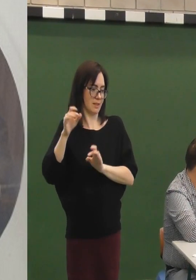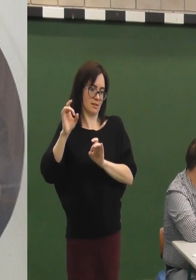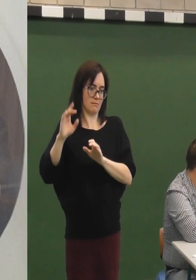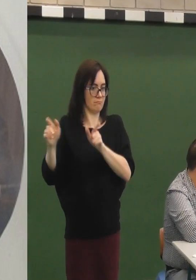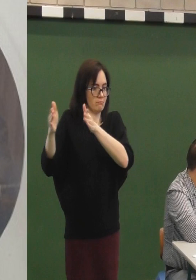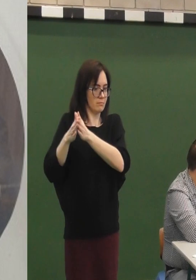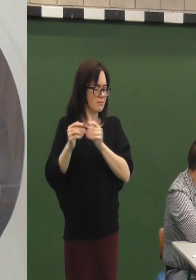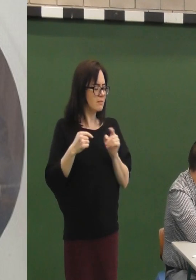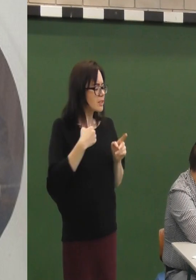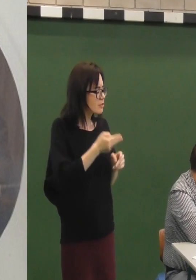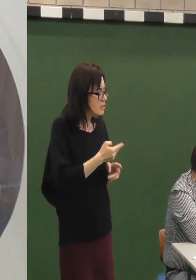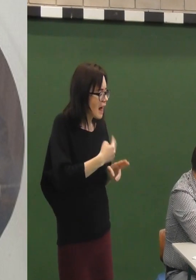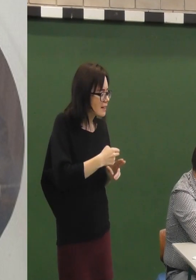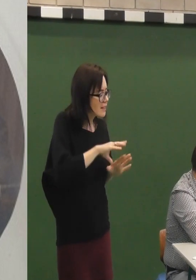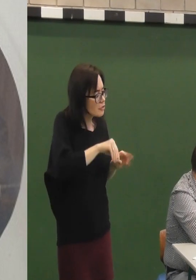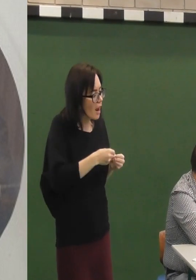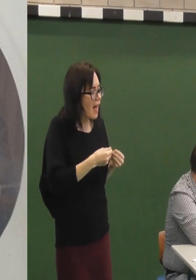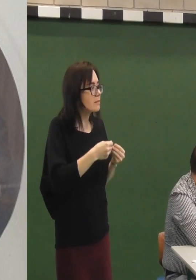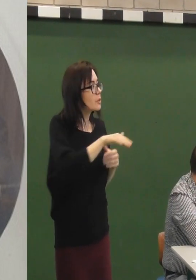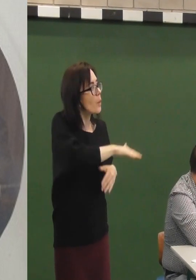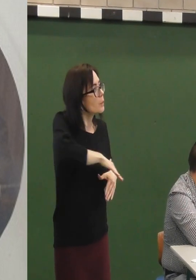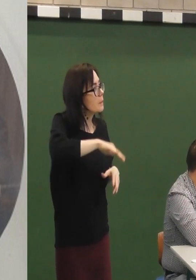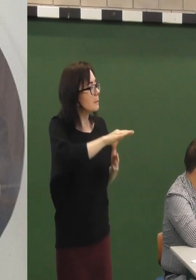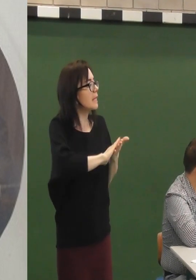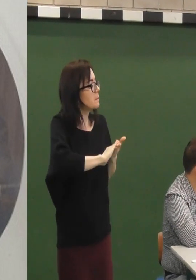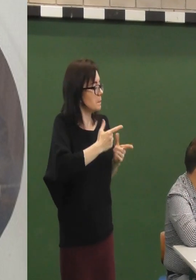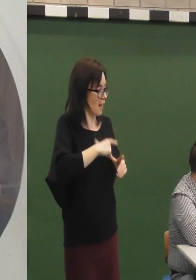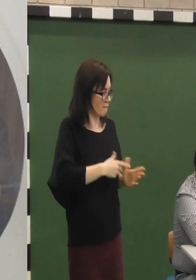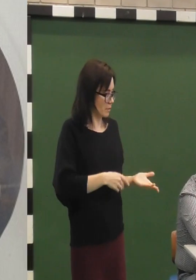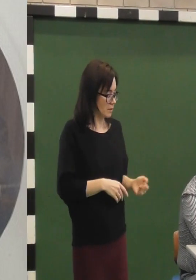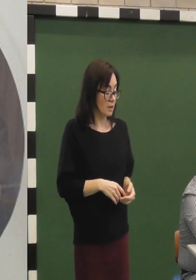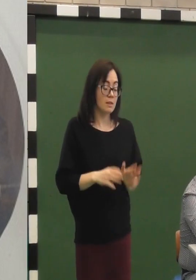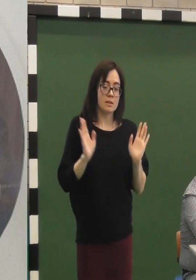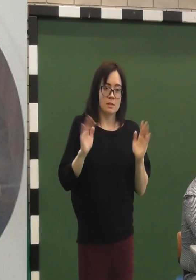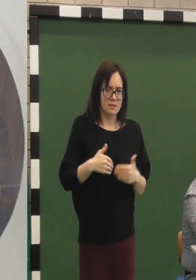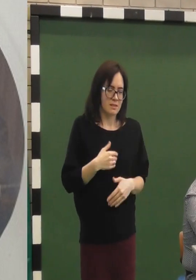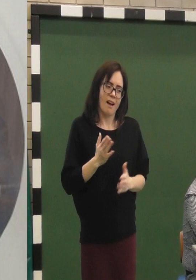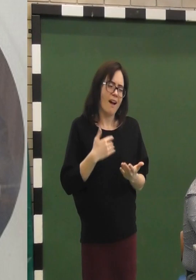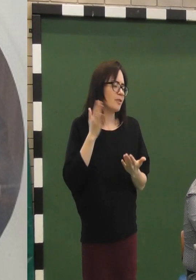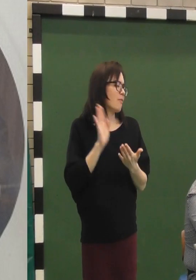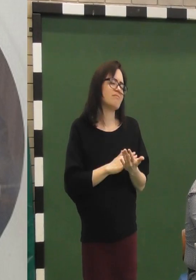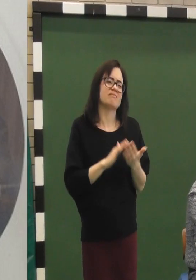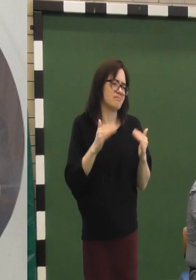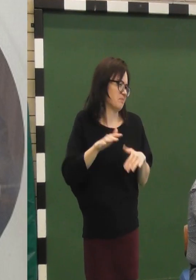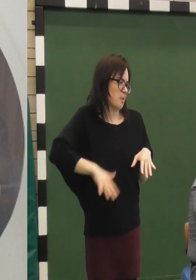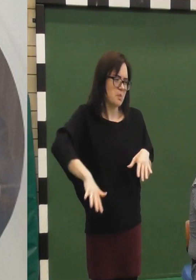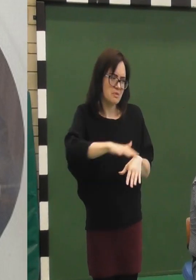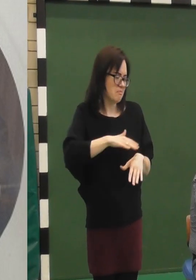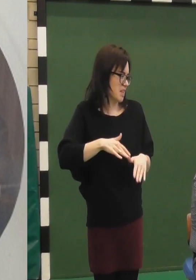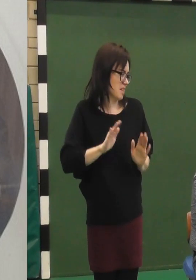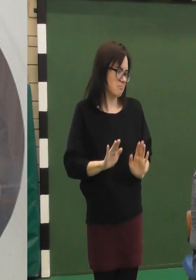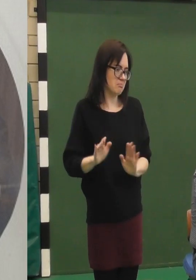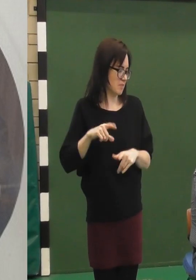nagyobbik. És Csillag. Már Rini családja milyen körülmények között él, mozgom? Hát nagyon szerény körülmények között